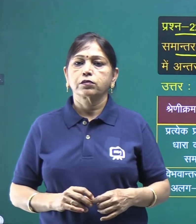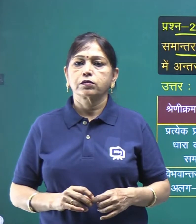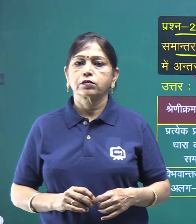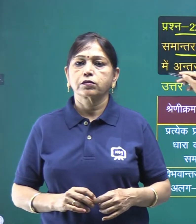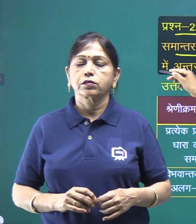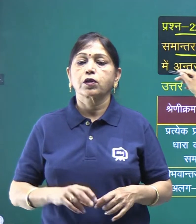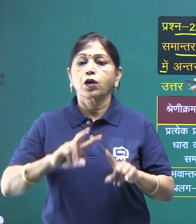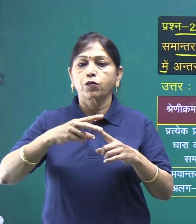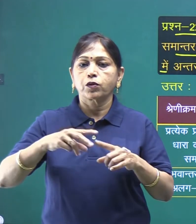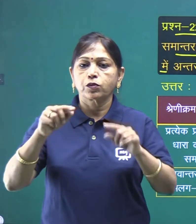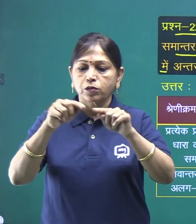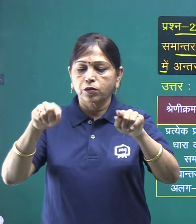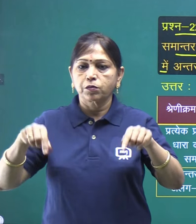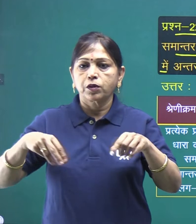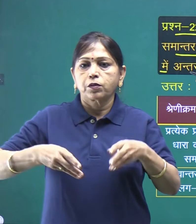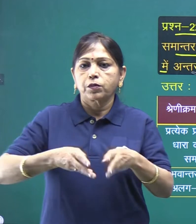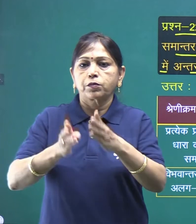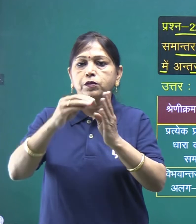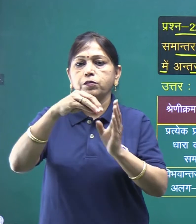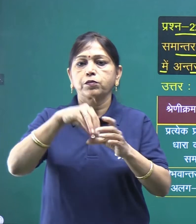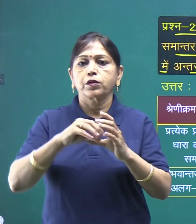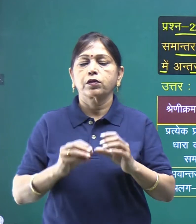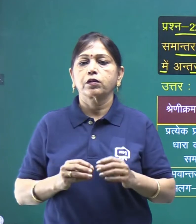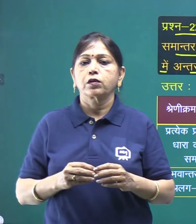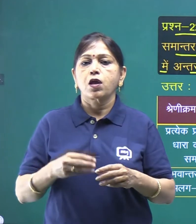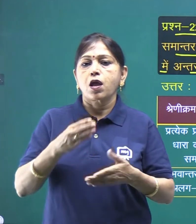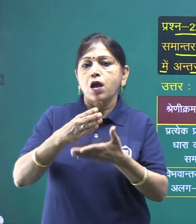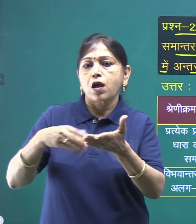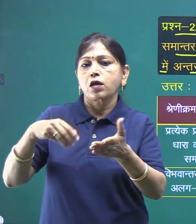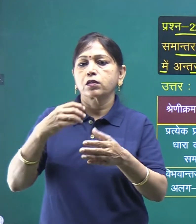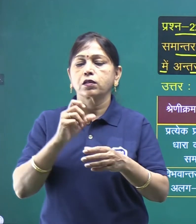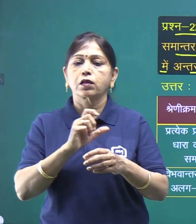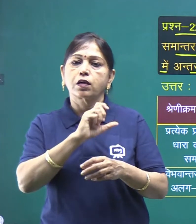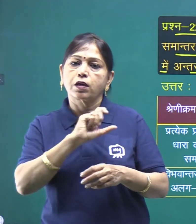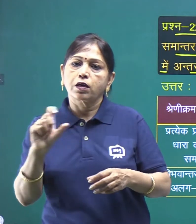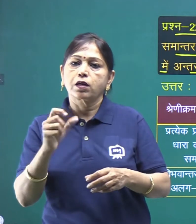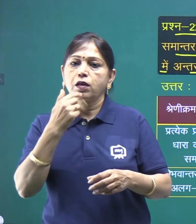विद्युत परिपथ में अंतर स्पष्ट कीजिए।